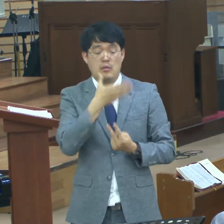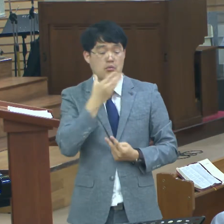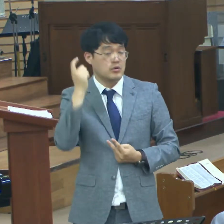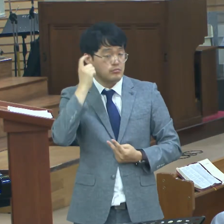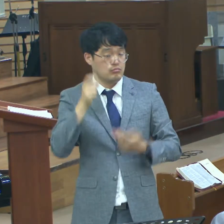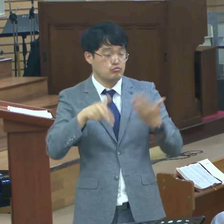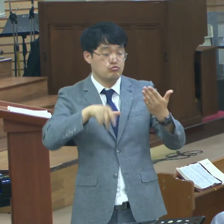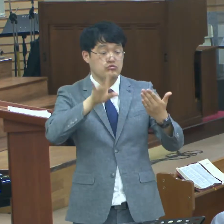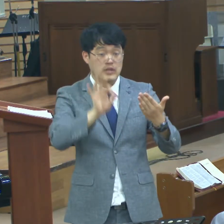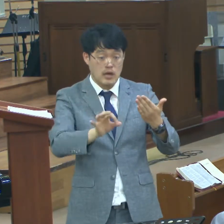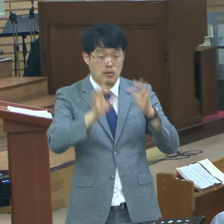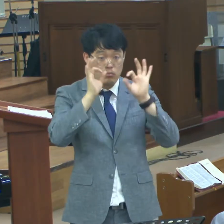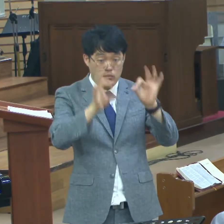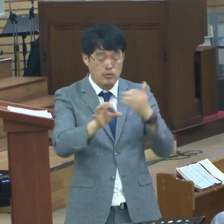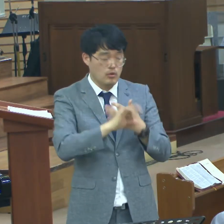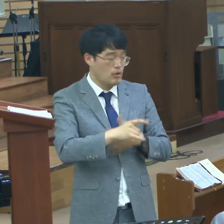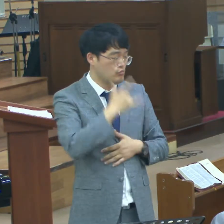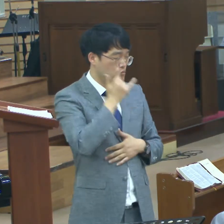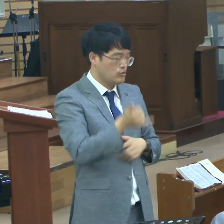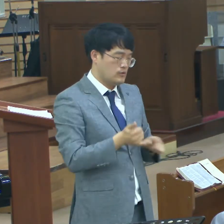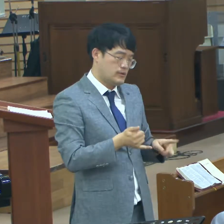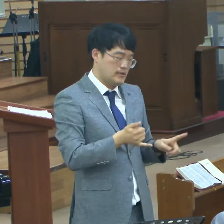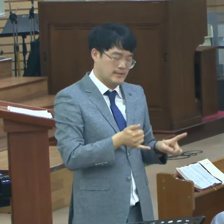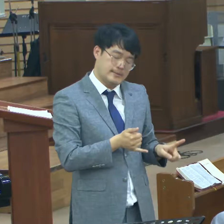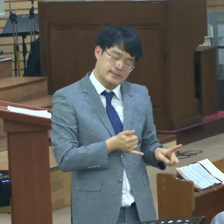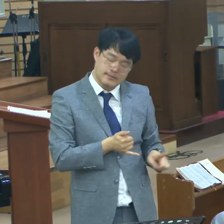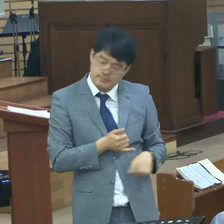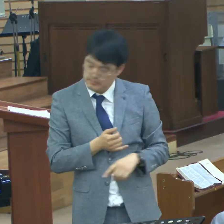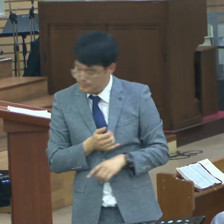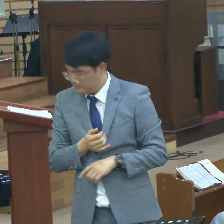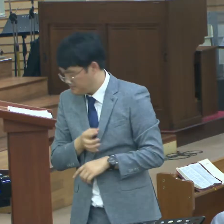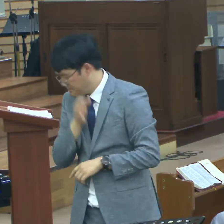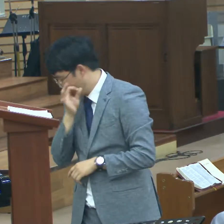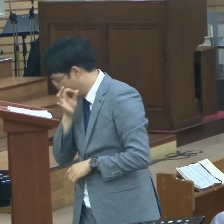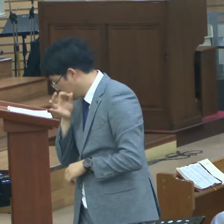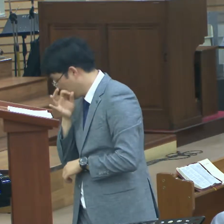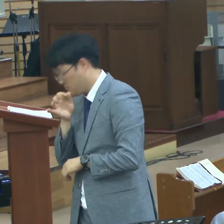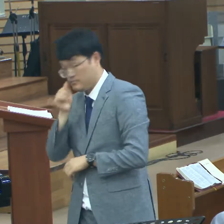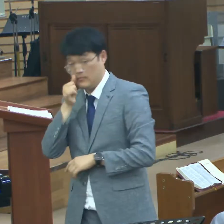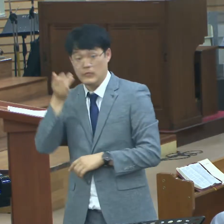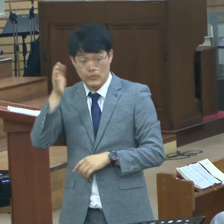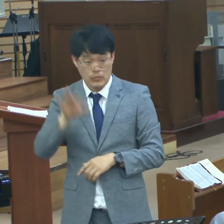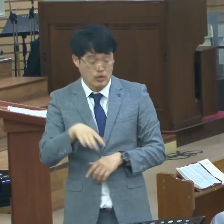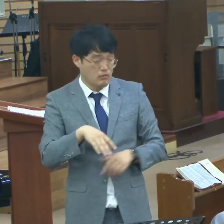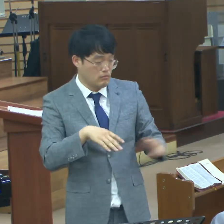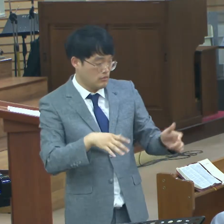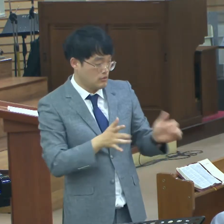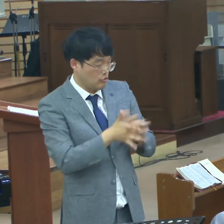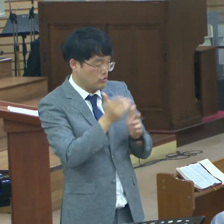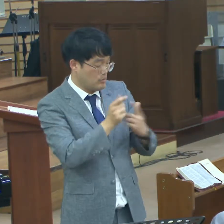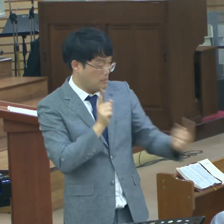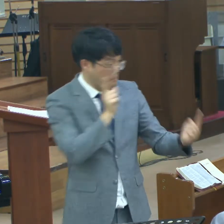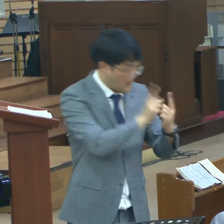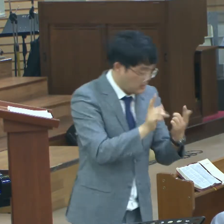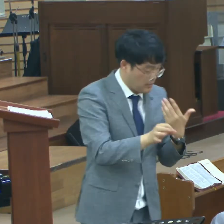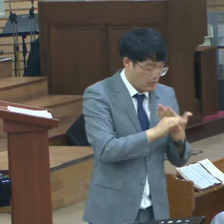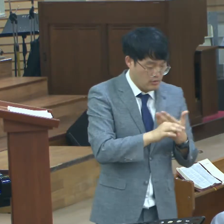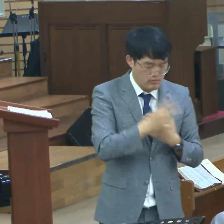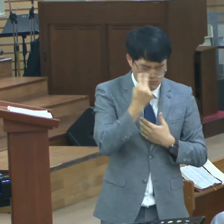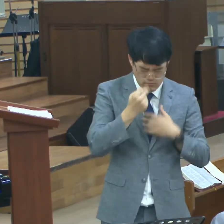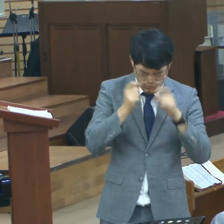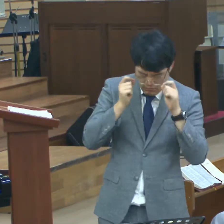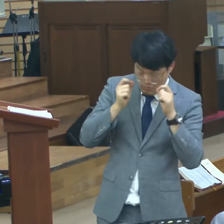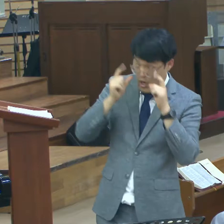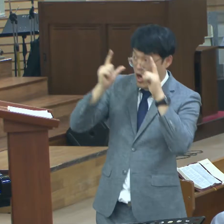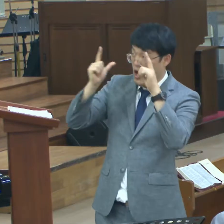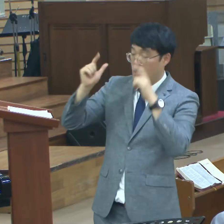하더라고요. 그런데 주님이 그들을 찾아가셔서 보게 하시는 거예요. 그런데 실제 장애인들이 보는 역사만